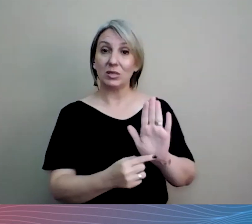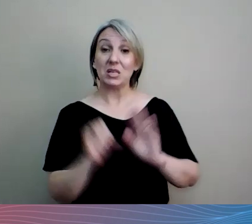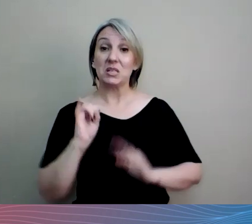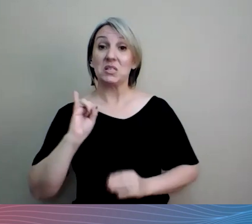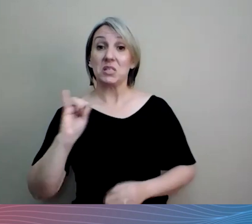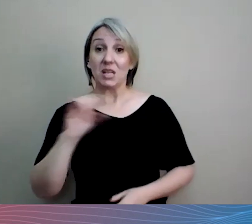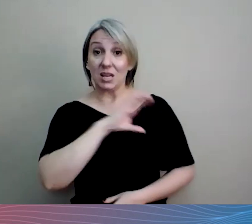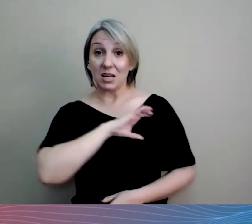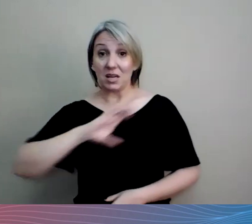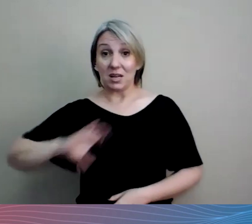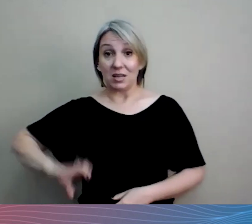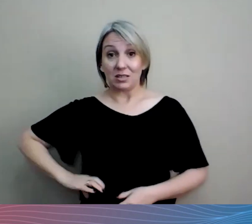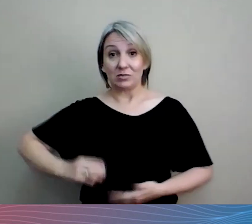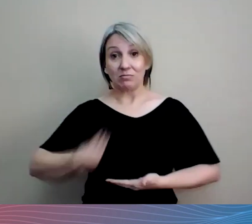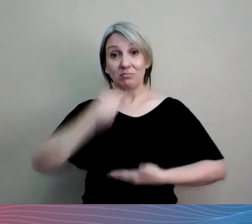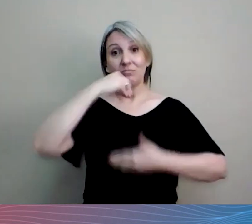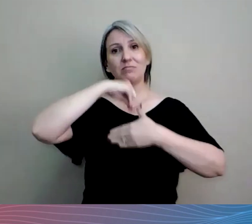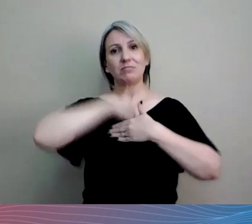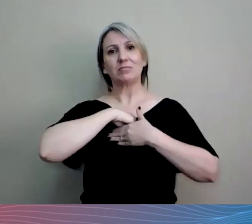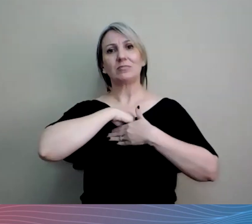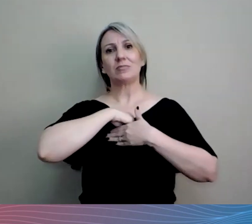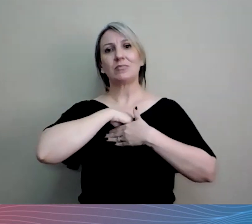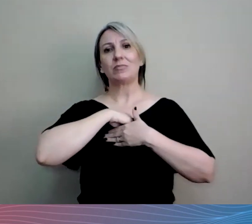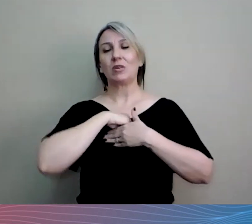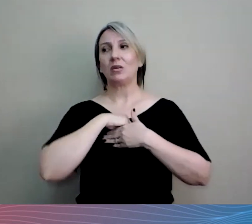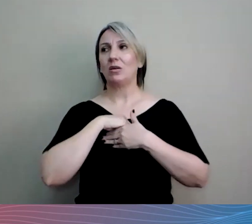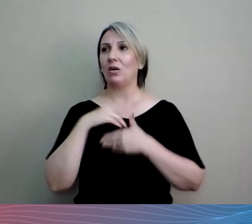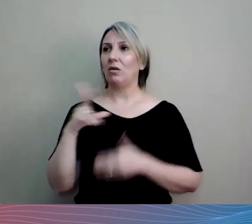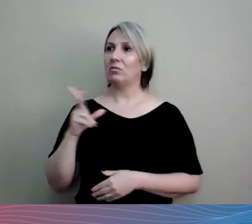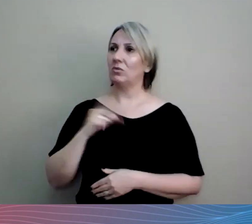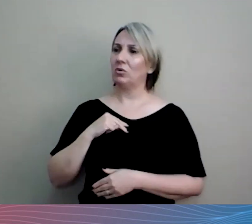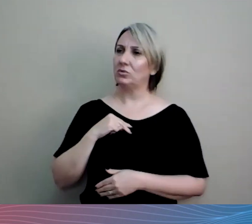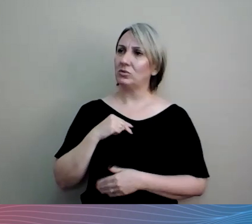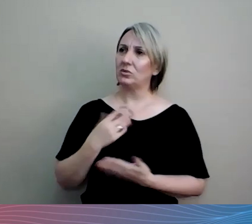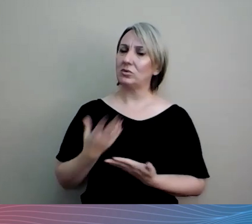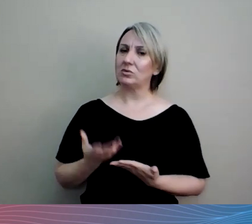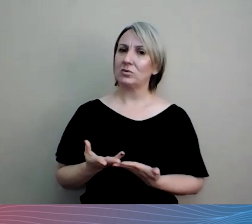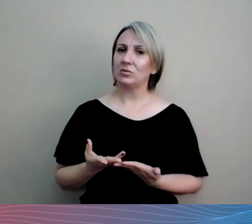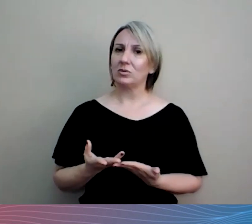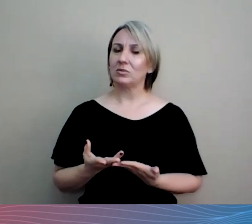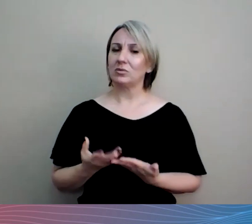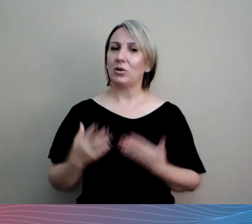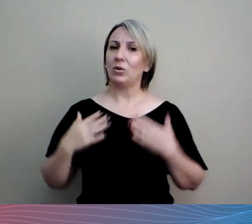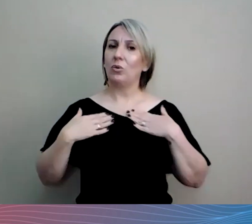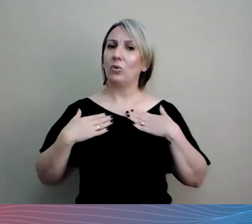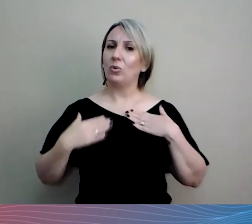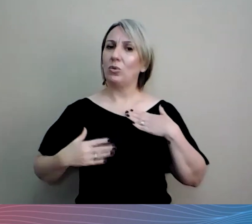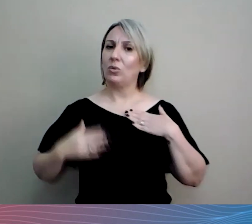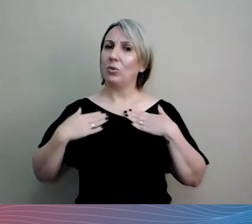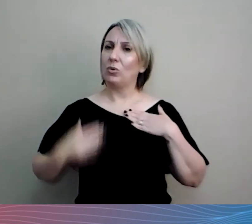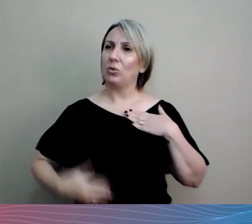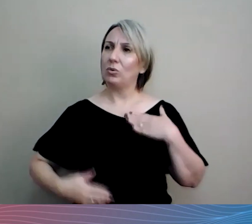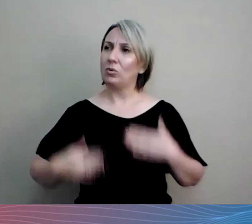um Cristo está em nós, né? O corpo, na verdade, está morto por causa do pecado, mas